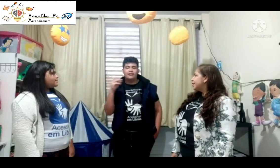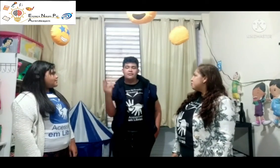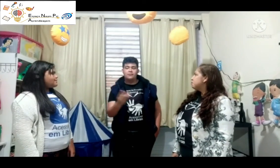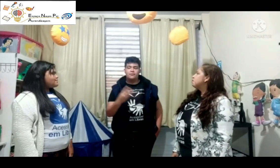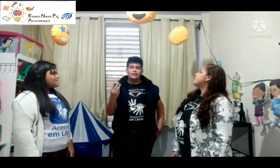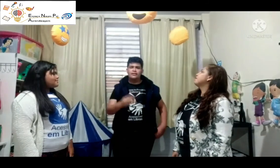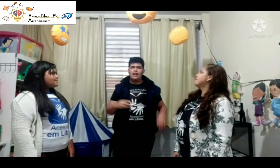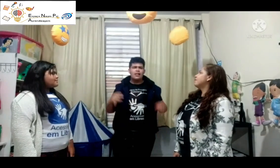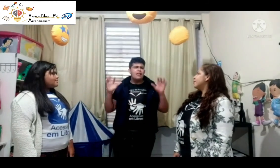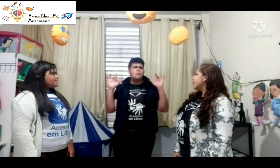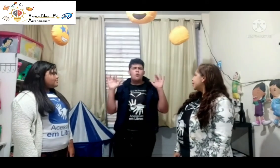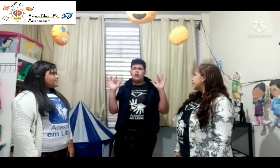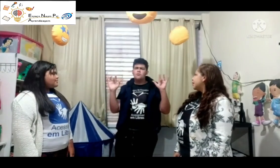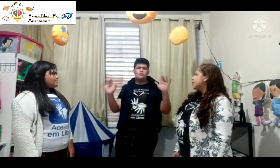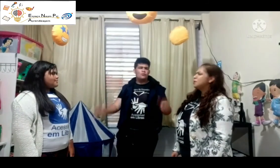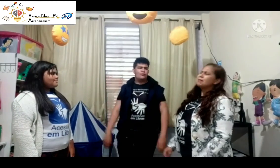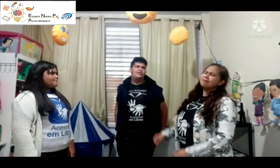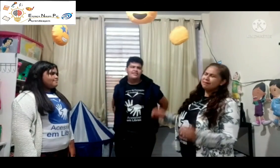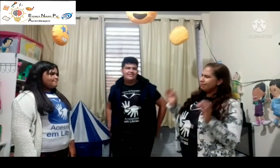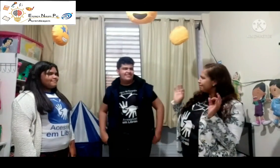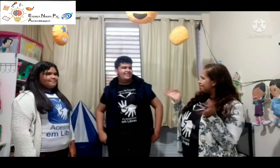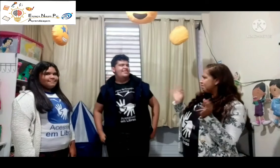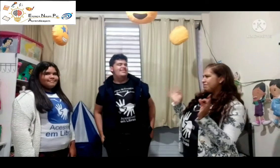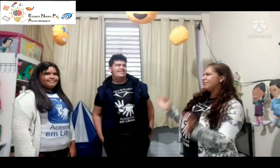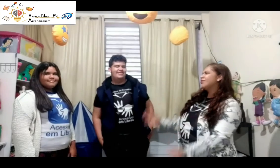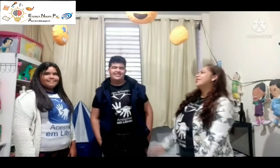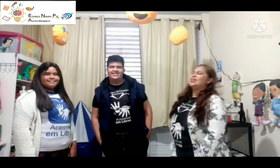será legal e vamos namorar bastante.